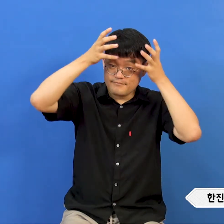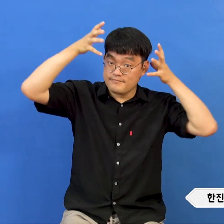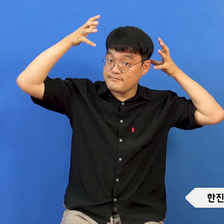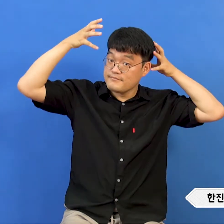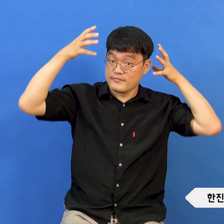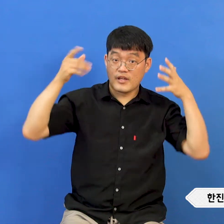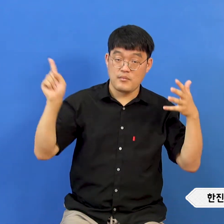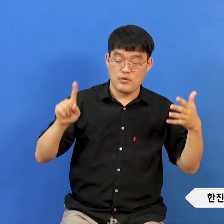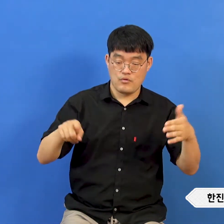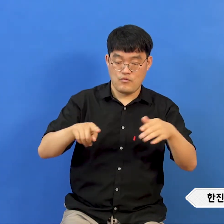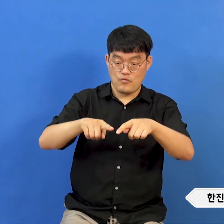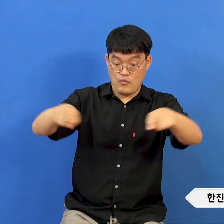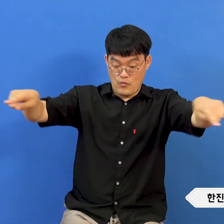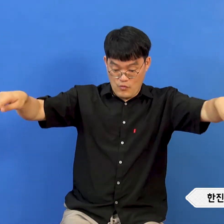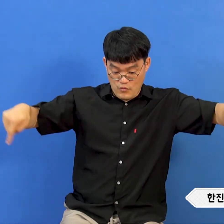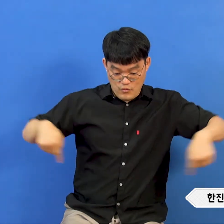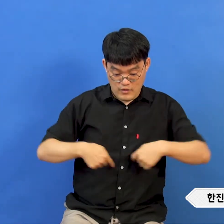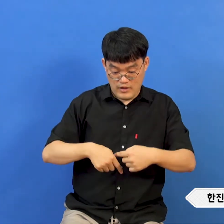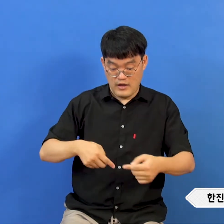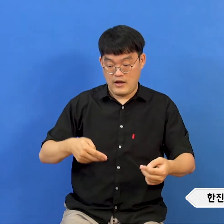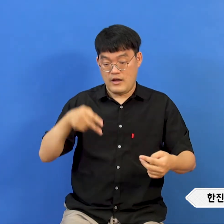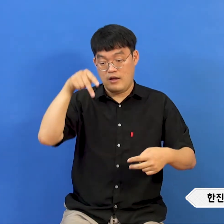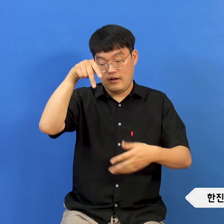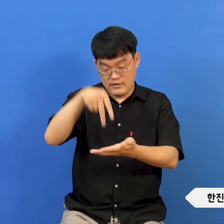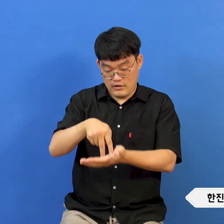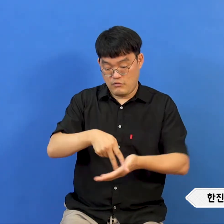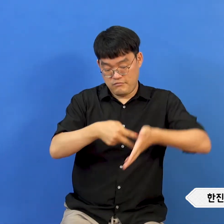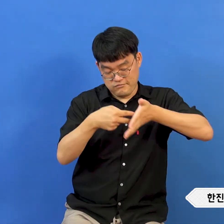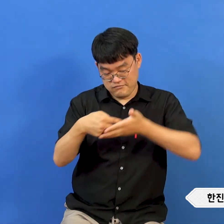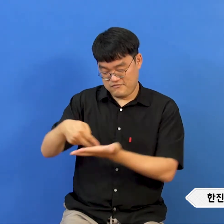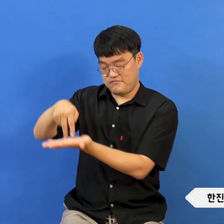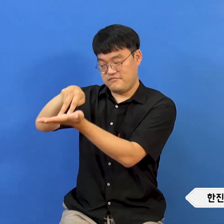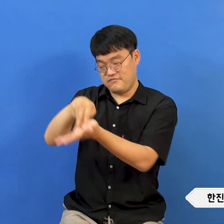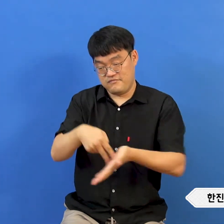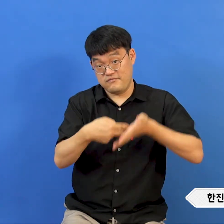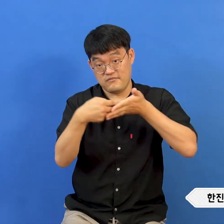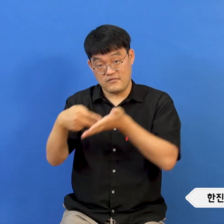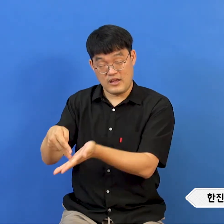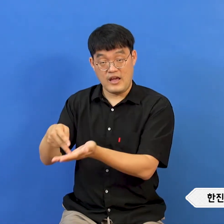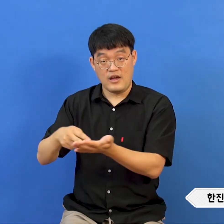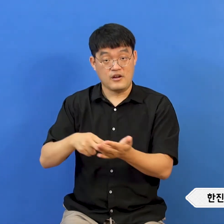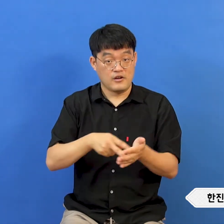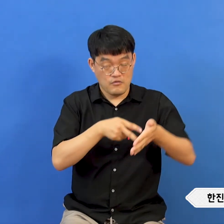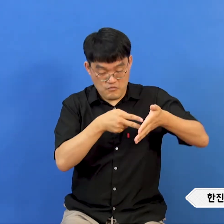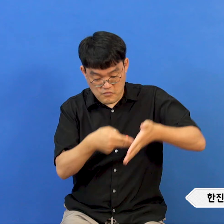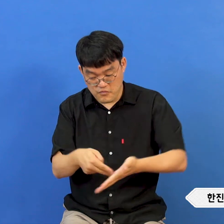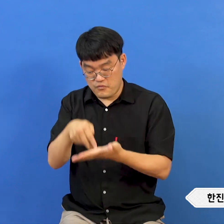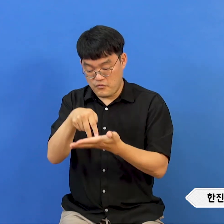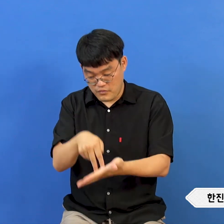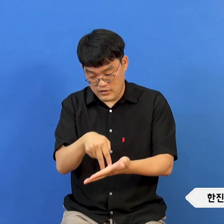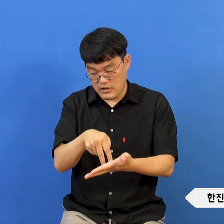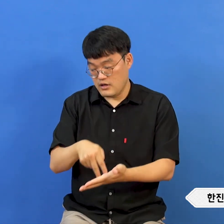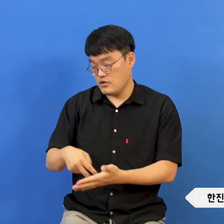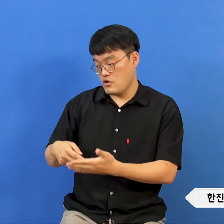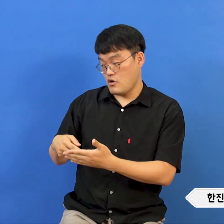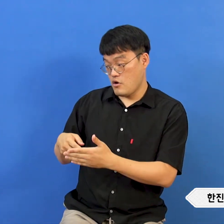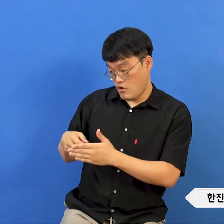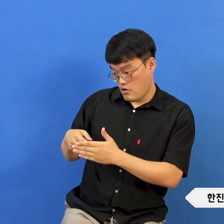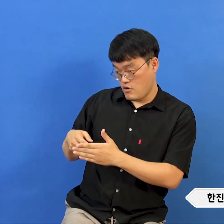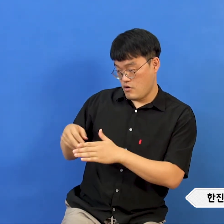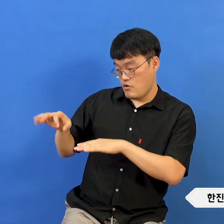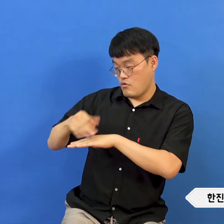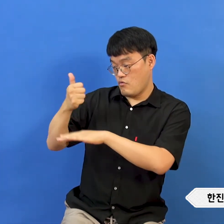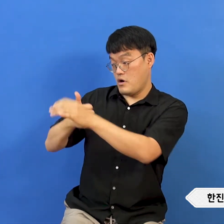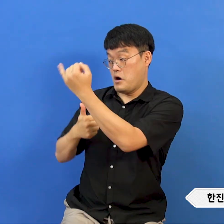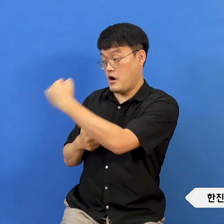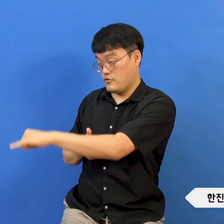타고 하늘을 가로질러서 제스민 공주 앞에 나타납니다. 한번 타보실래요? 하고 손을 내밉니다.